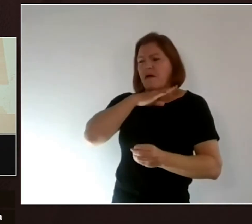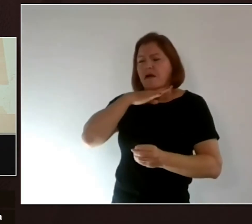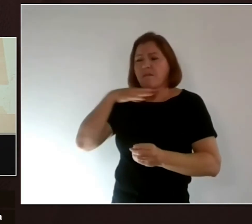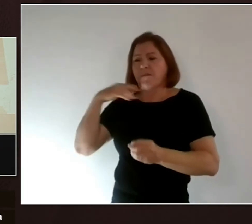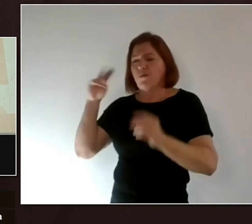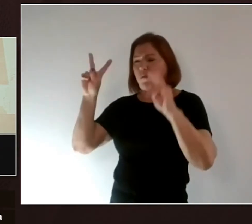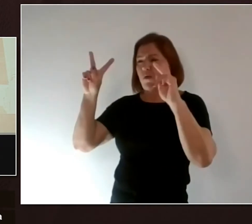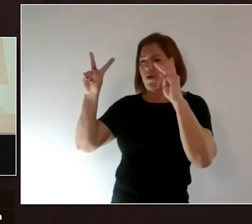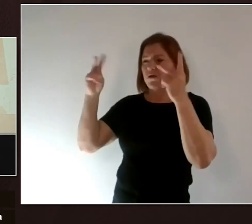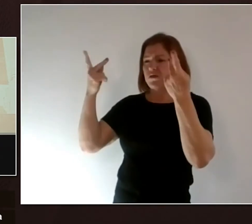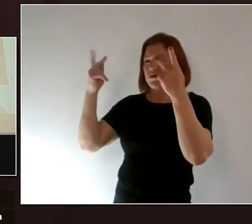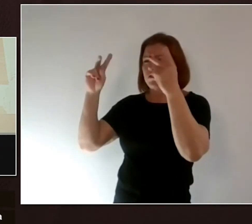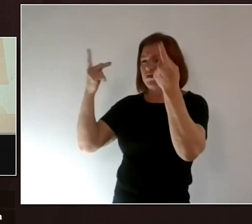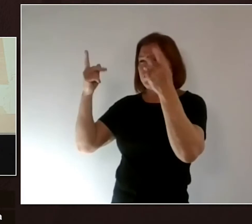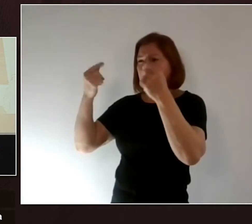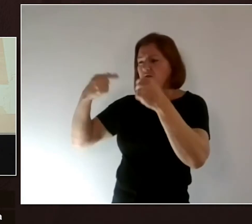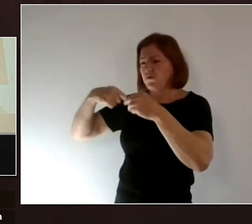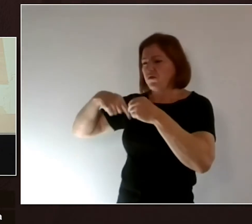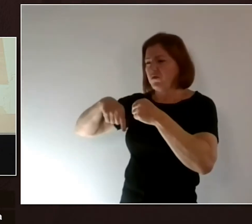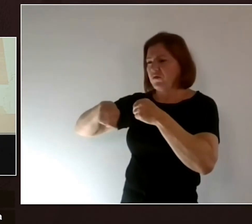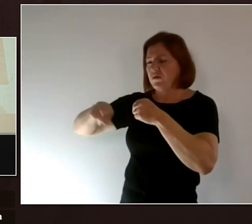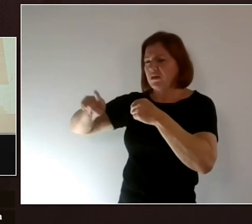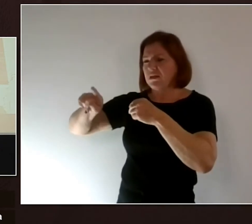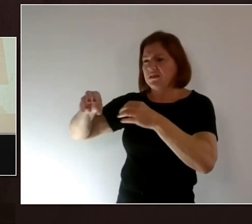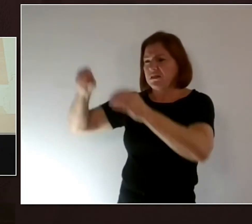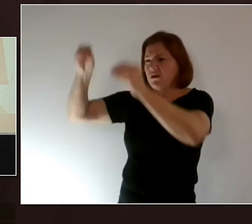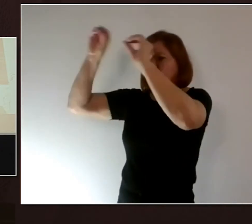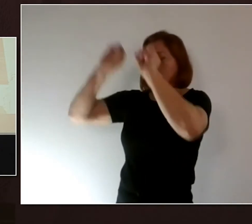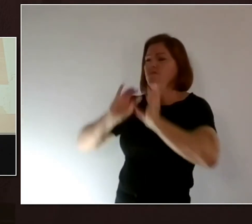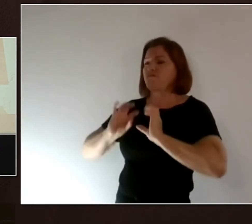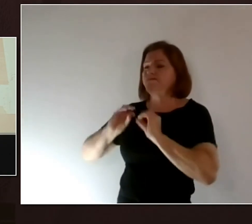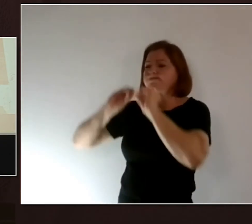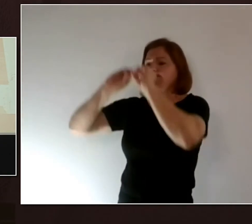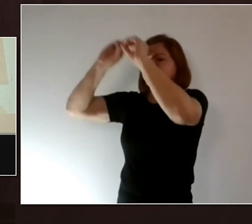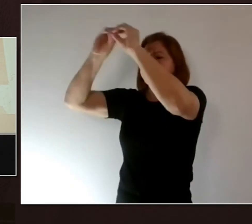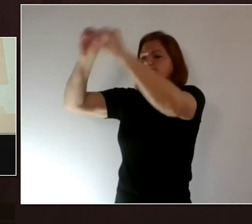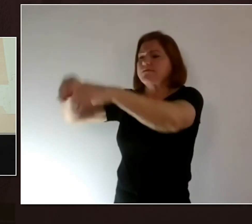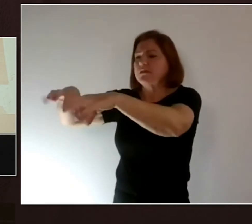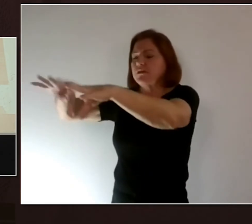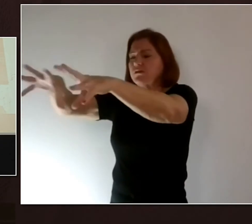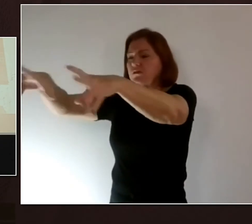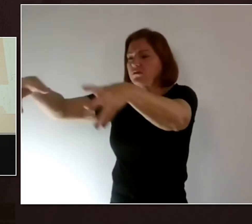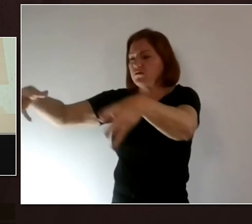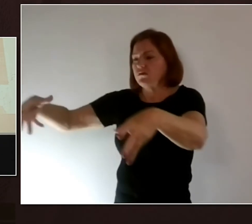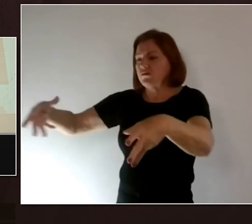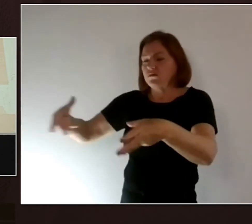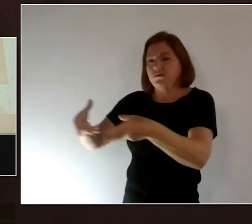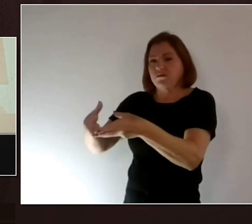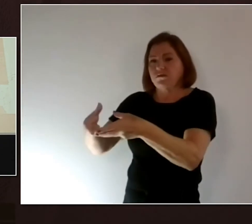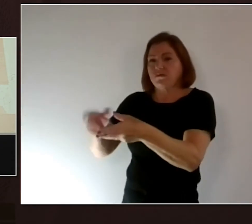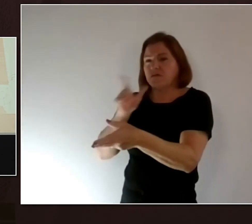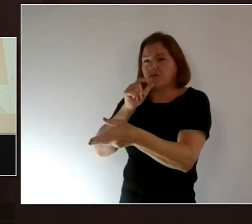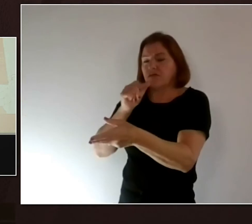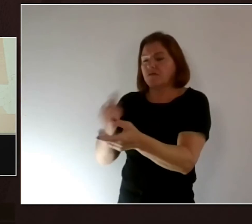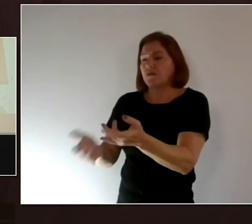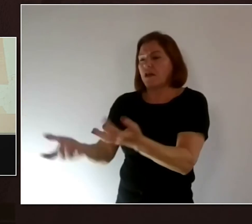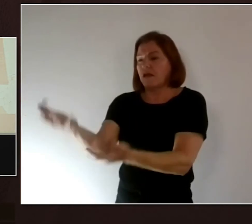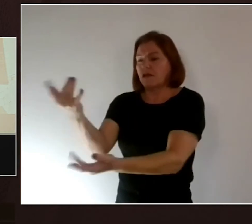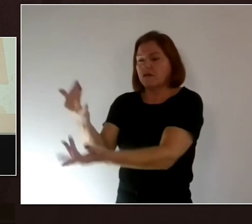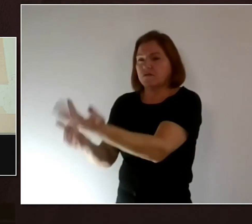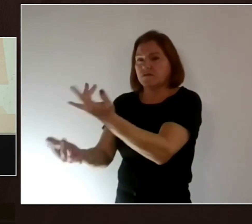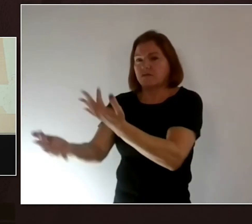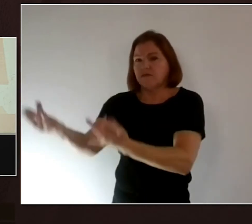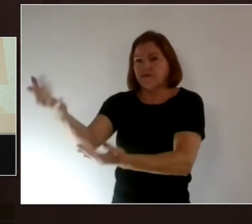dentro do lago de fogo. Esta é a segunda morte, o